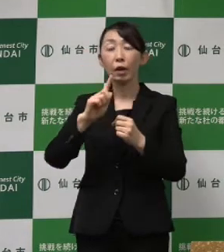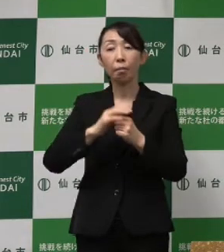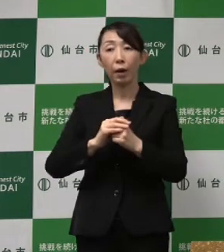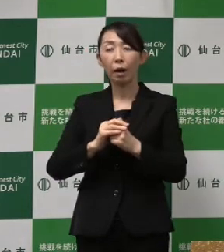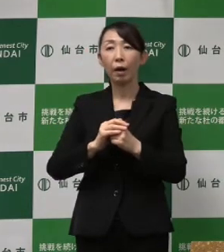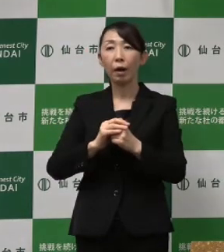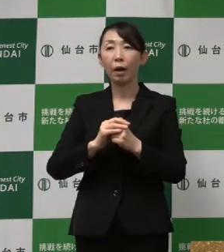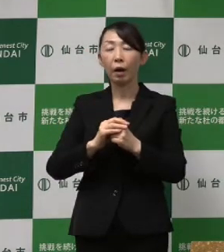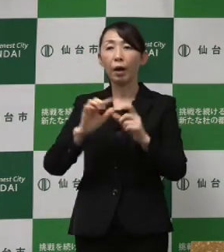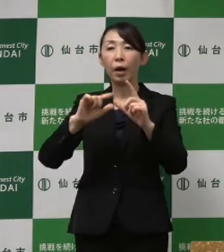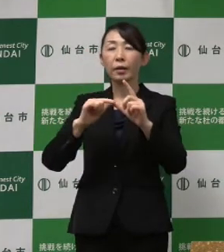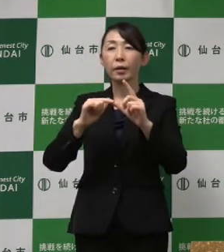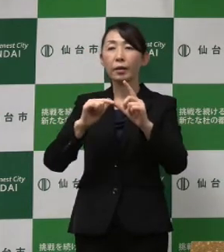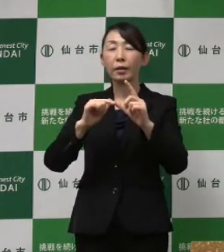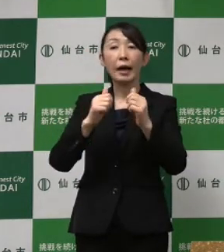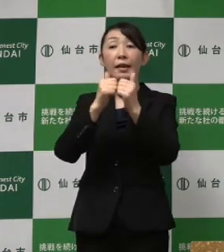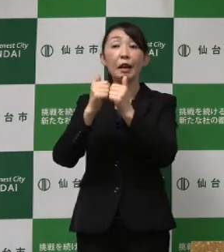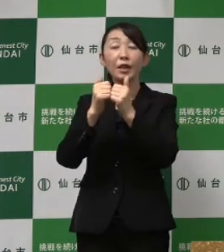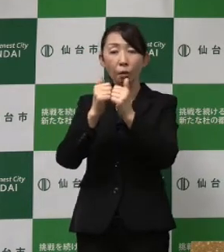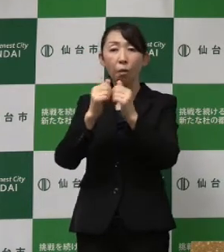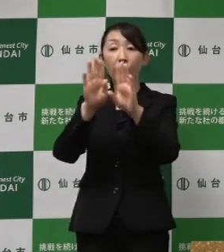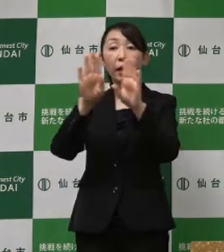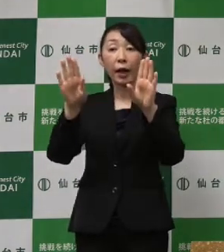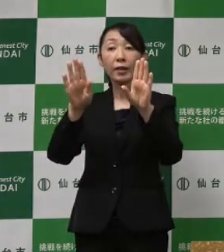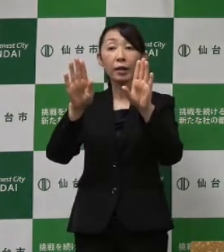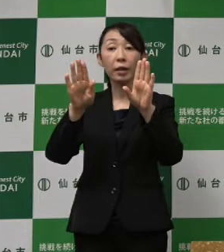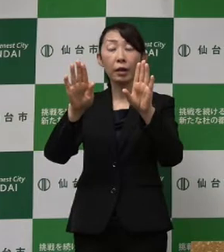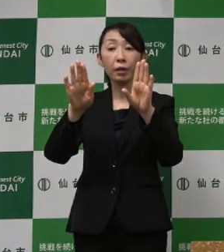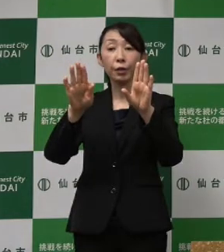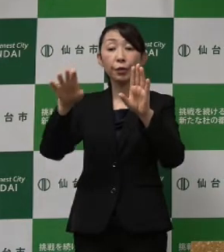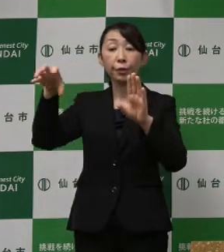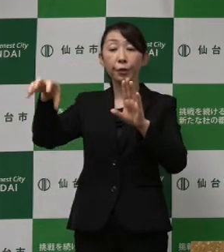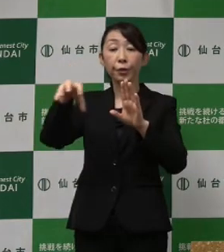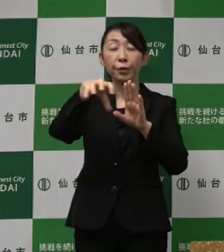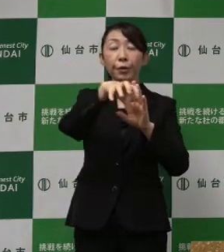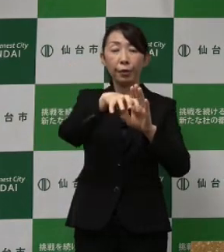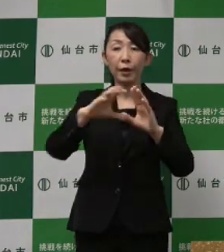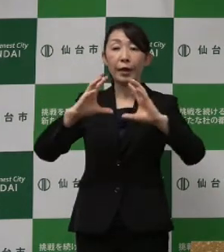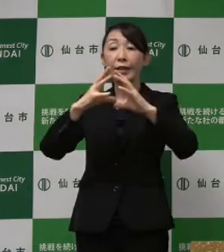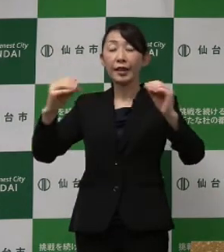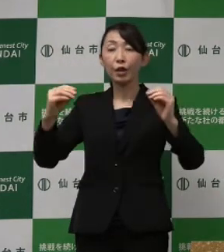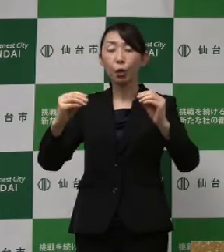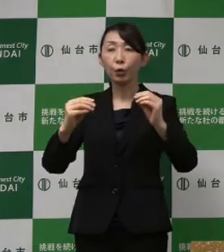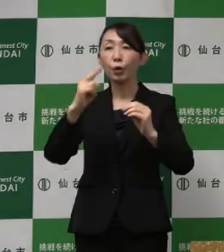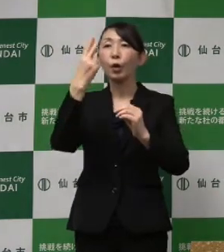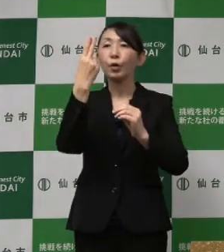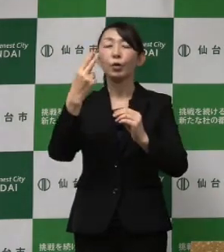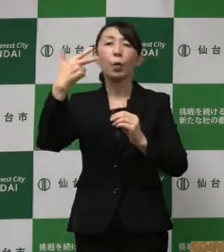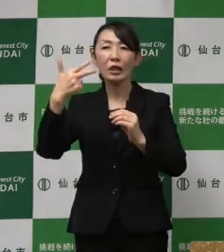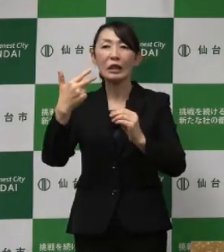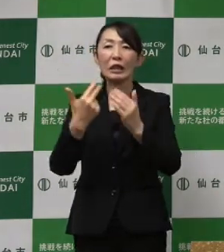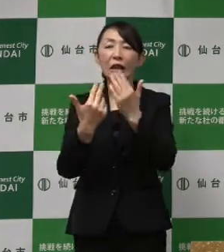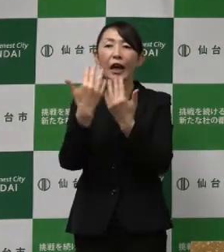催される時期が、全国都市緑化フェアの開催時期と重なる